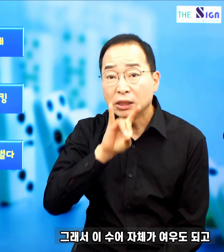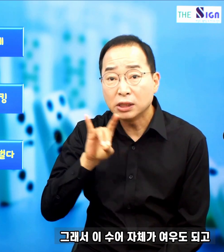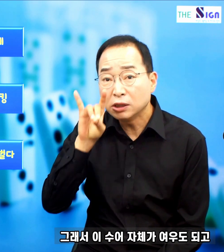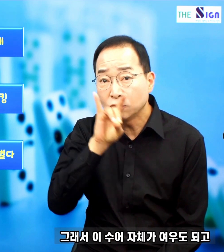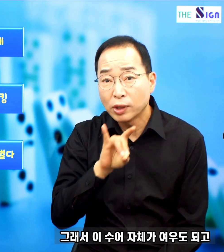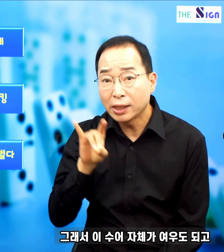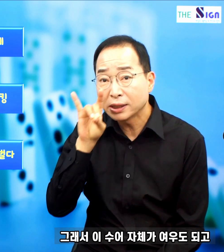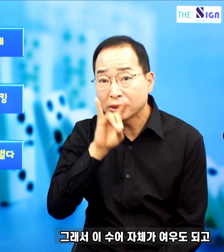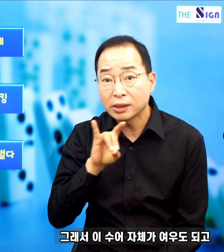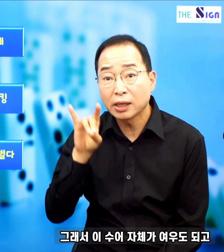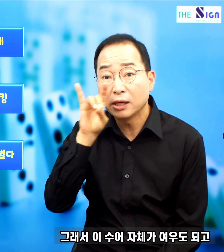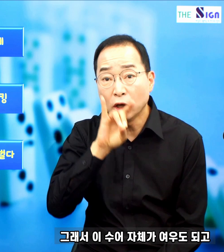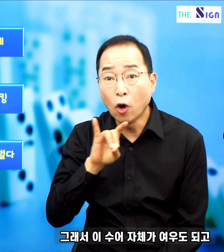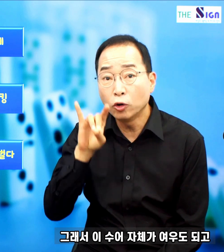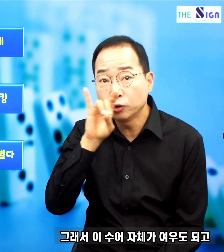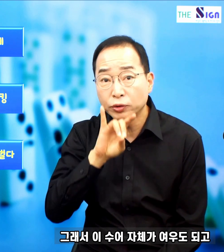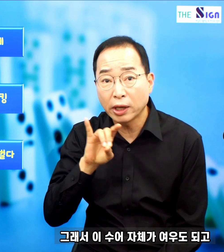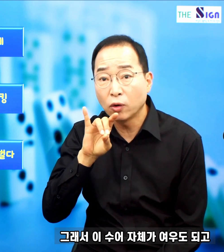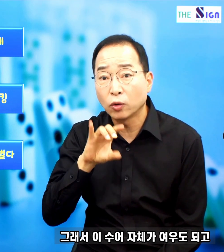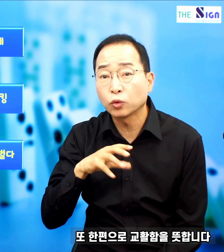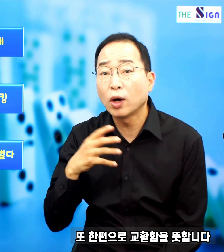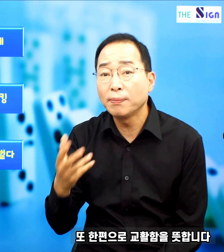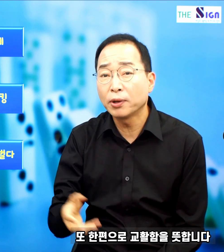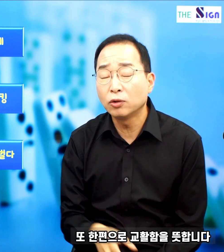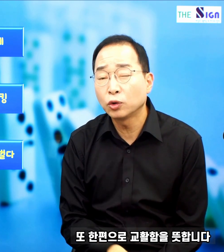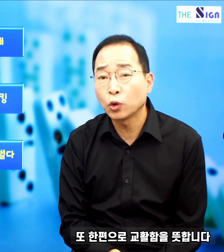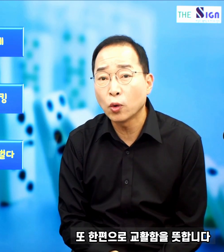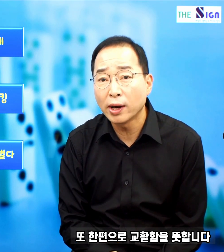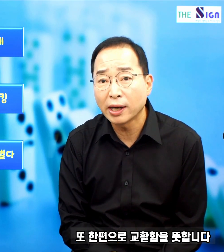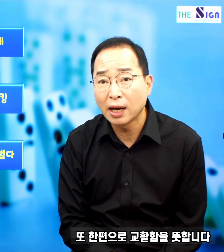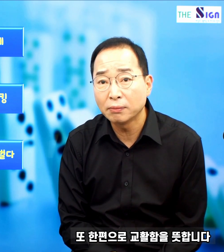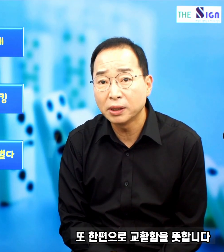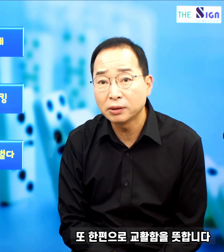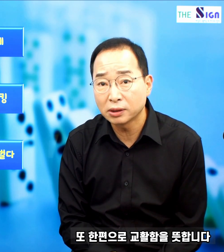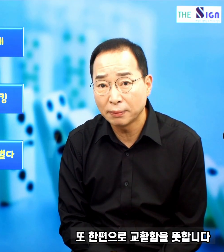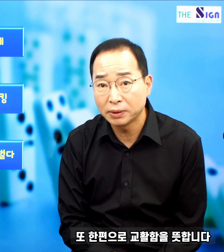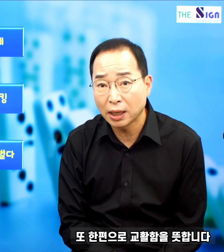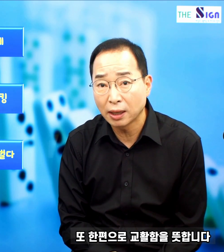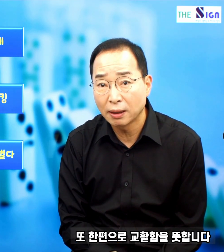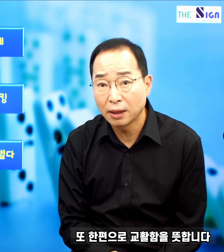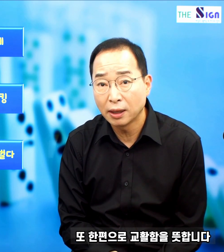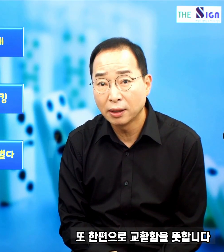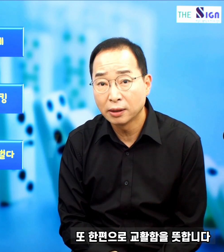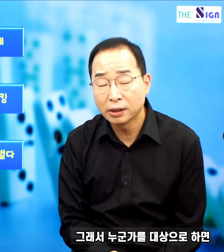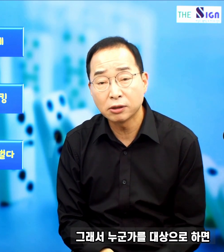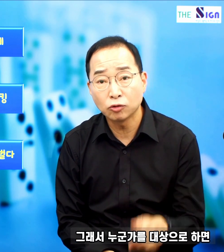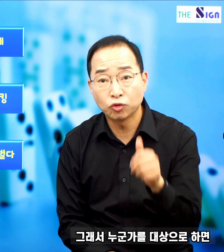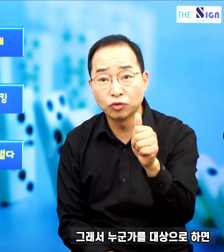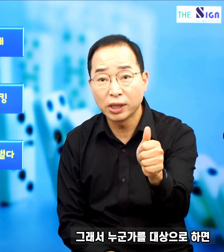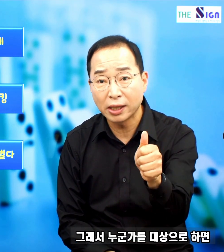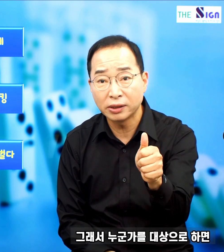이 수화 자체가 여도 되고 또 한편으로 교활함을 뜻합니다. 그래서 누군가를